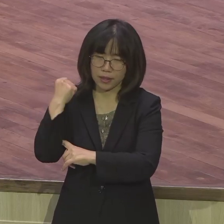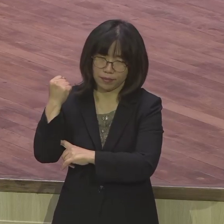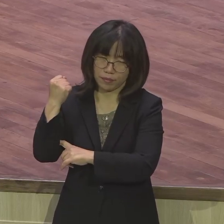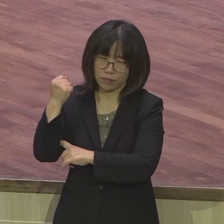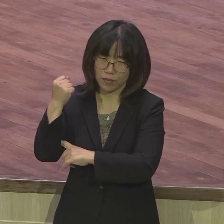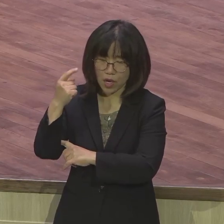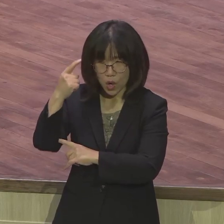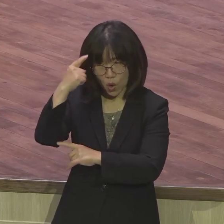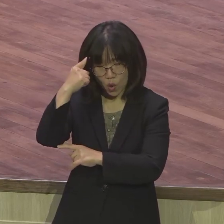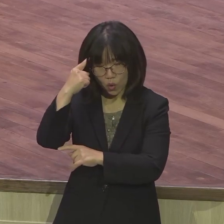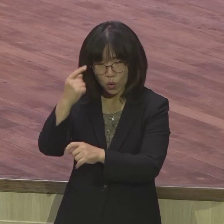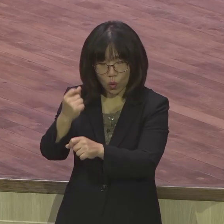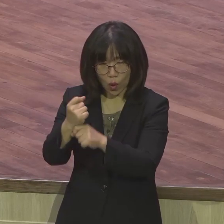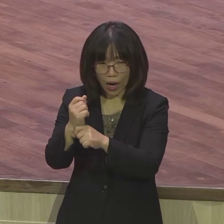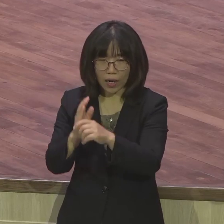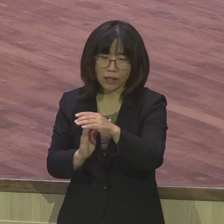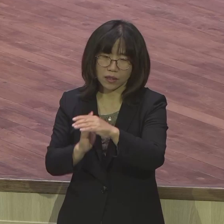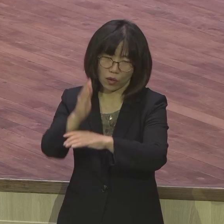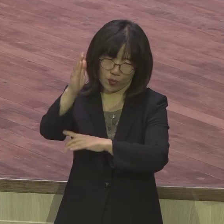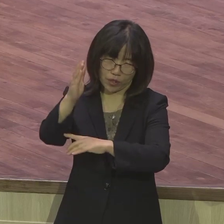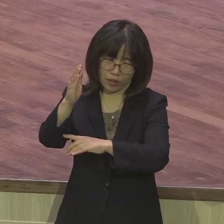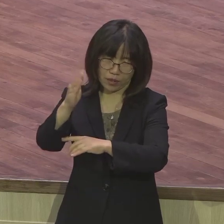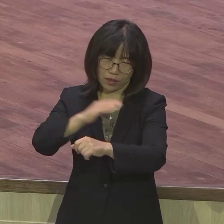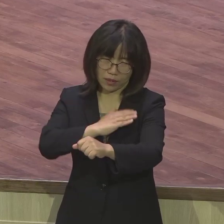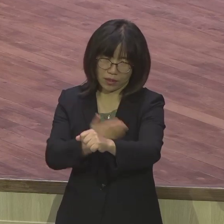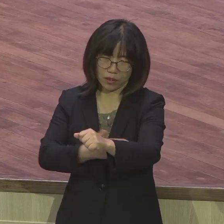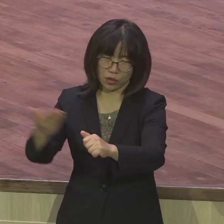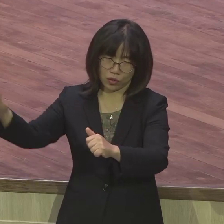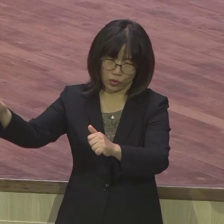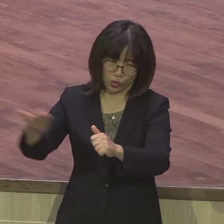초과학 초능력으로 역사할 줄 믿습니다.